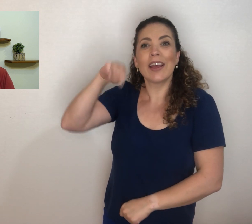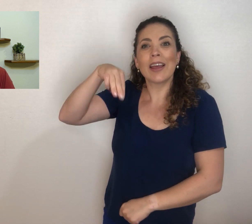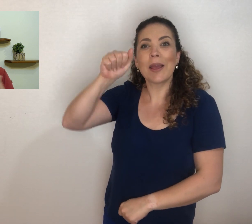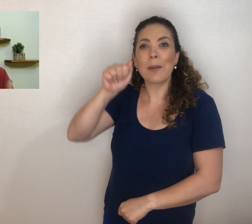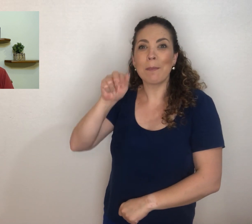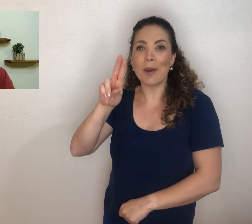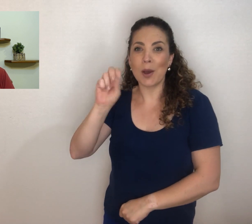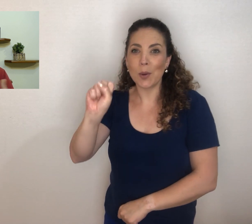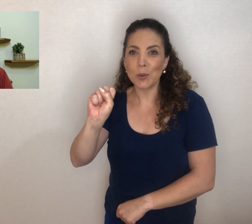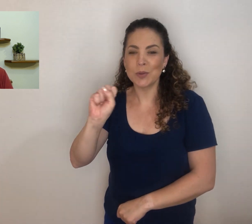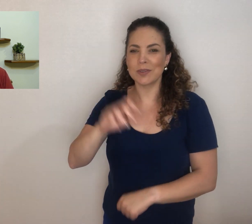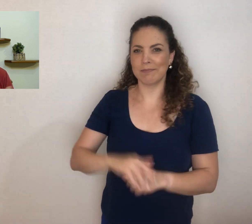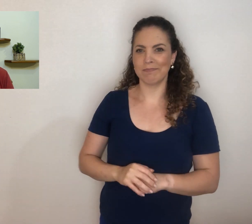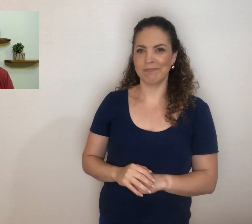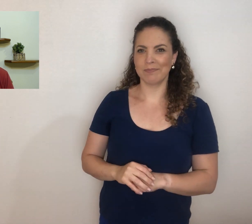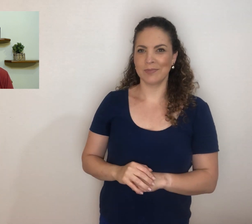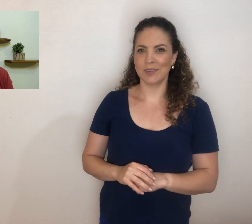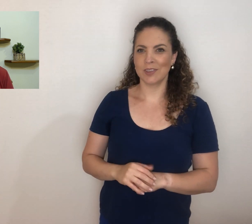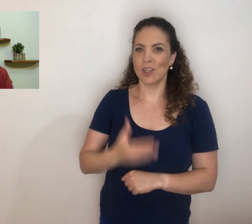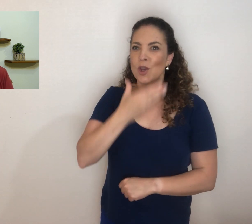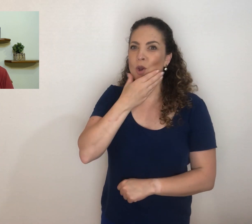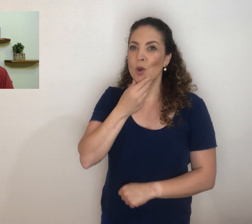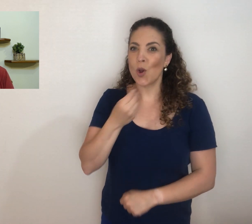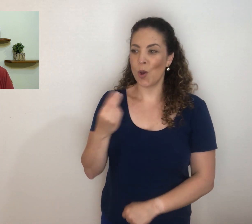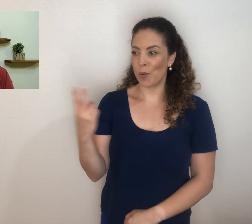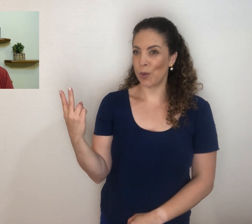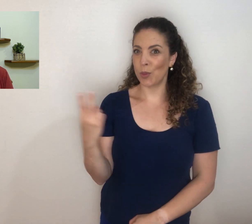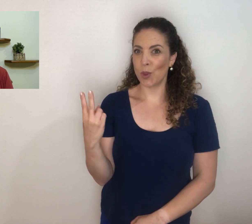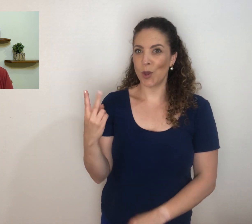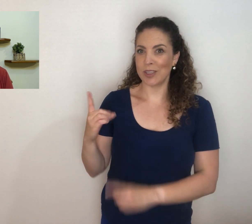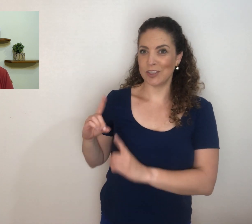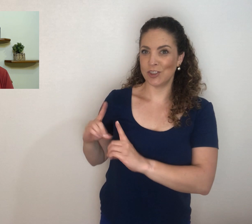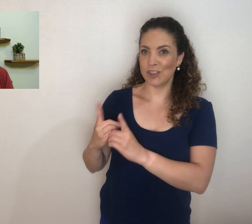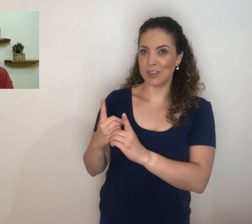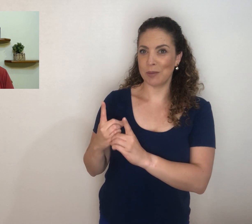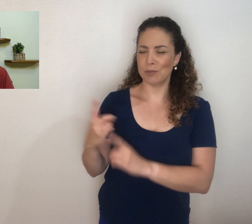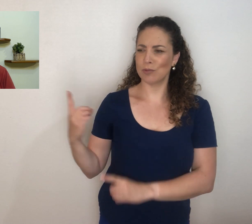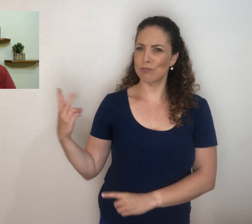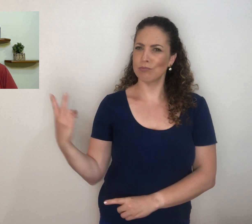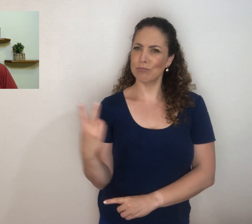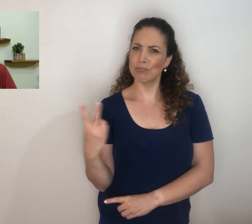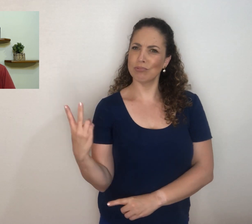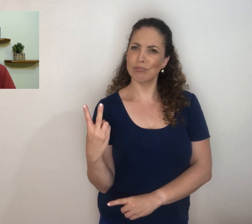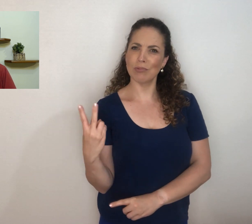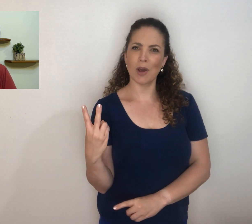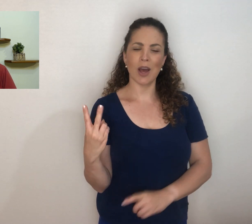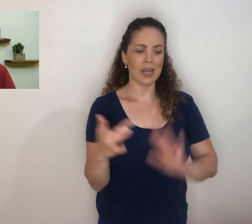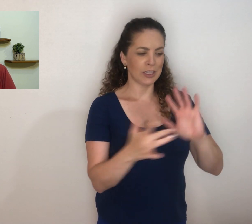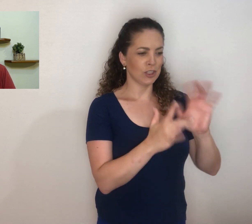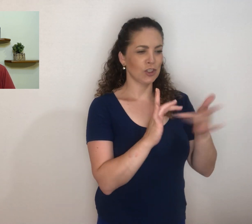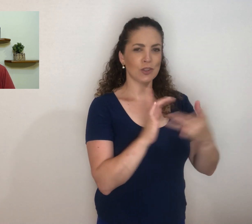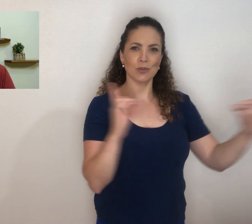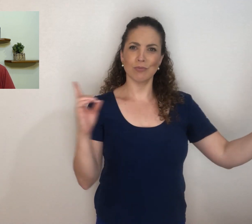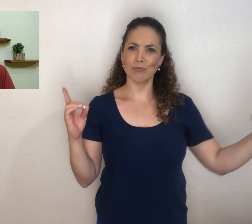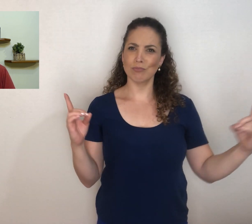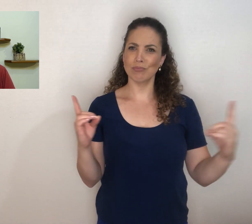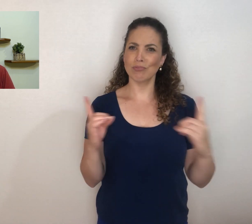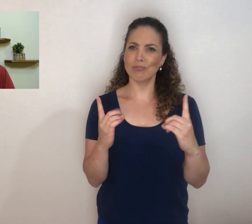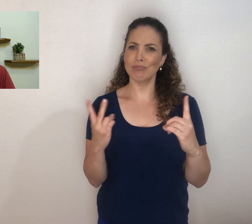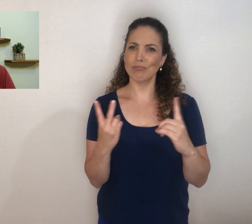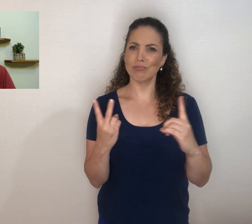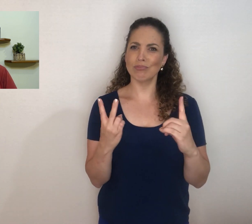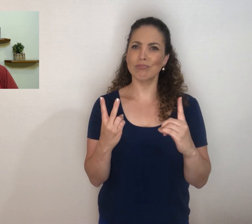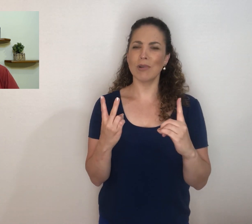eles e começou a falar para eles o que estava predito e o que estava dito nas